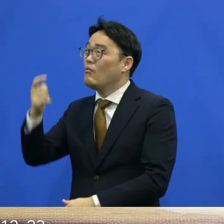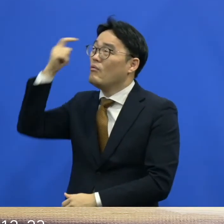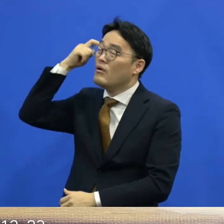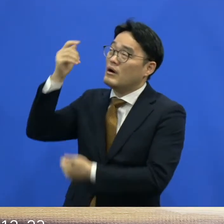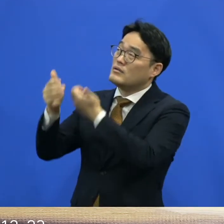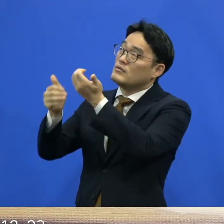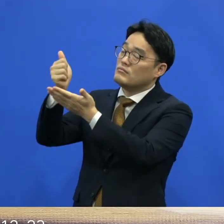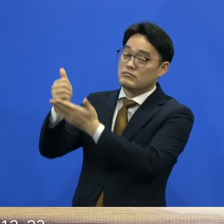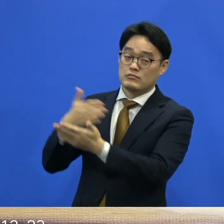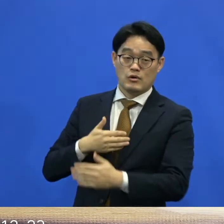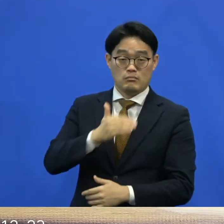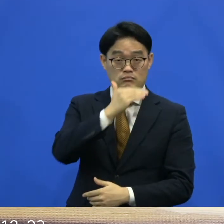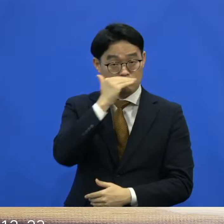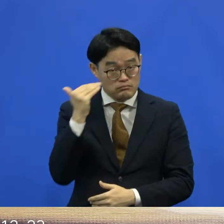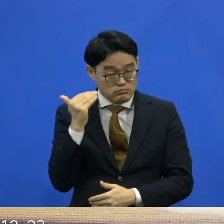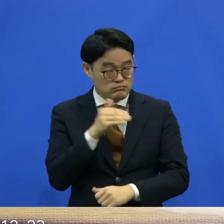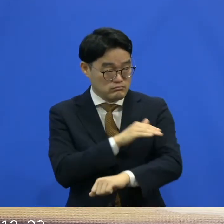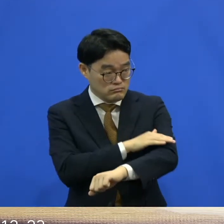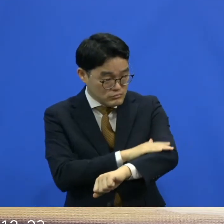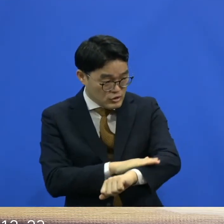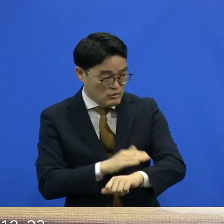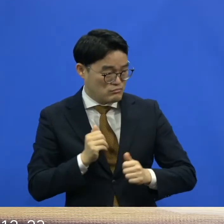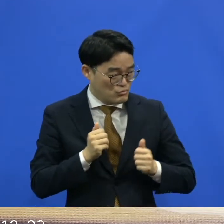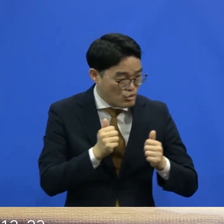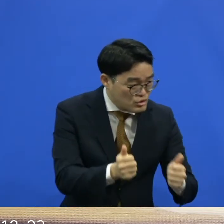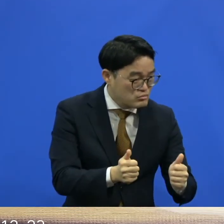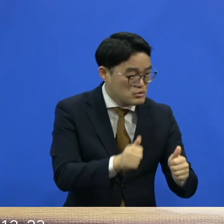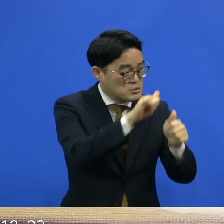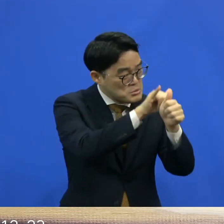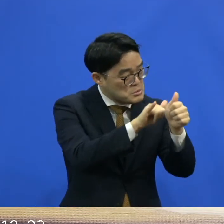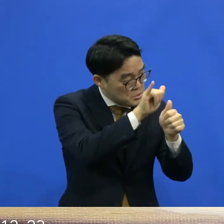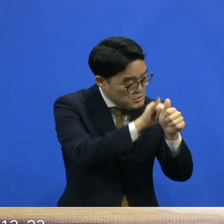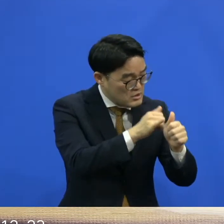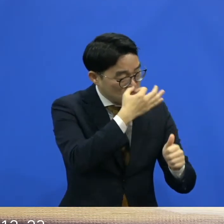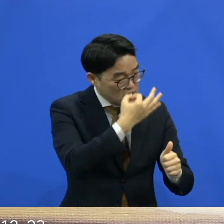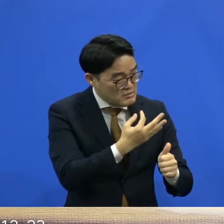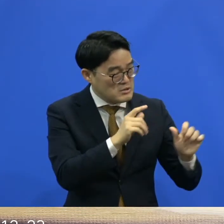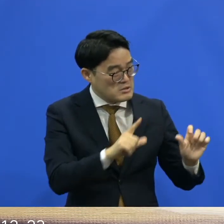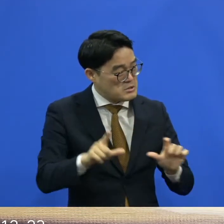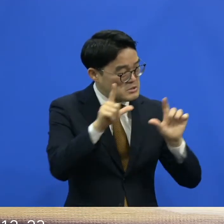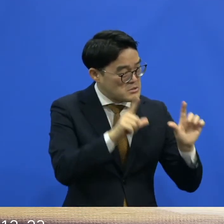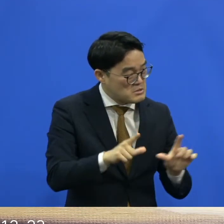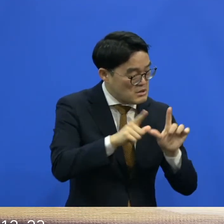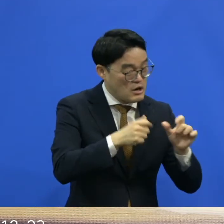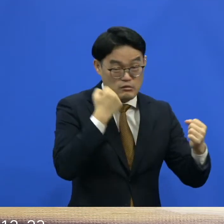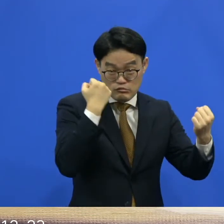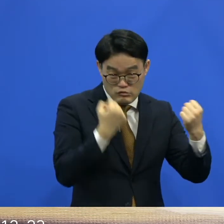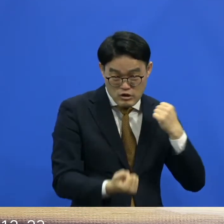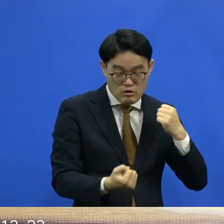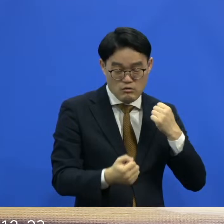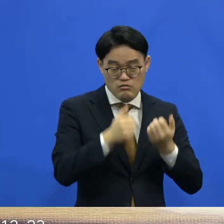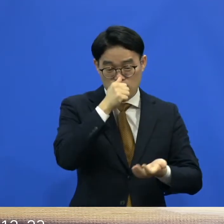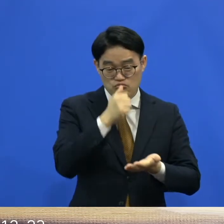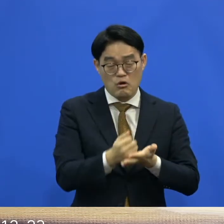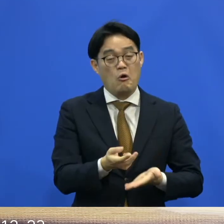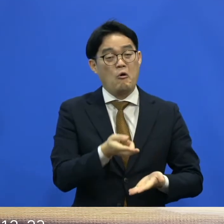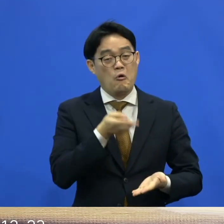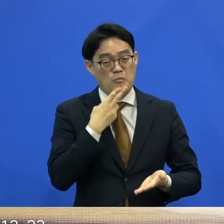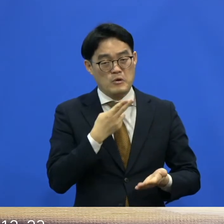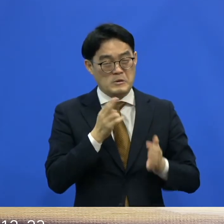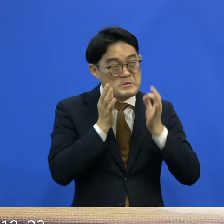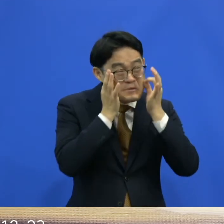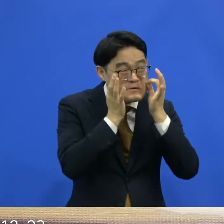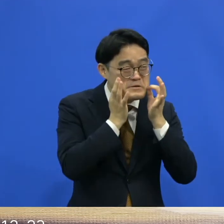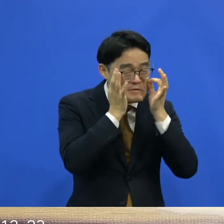애를 쓰고 진짜 힘든 그런 시간들 속에서 내가 그래도 죄를 짓지 않으려고 애를